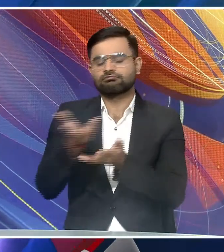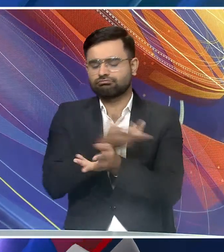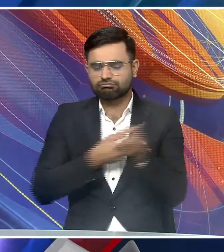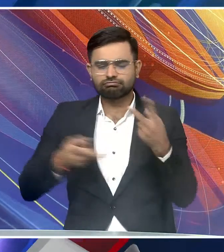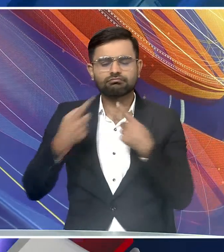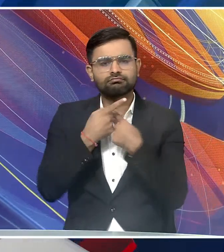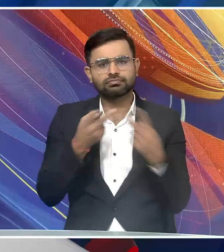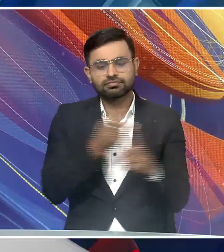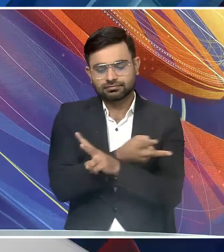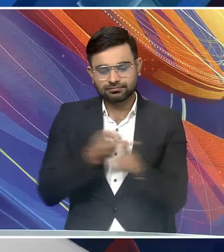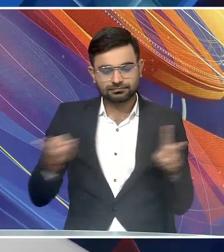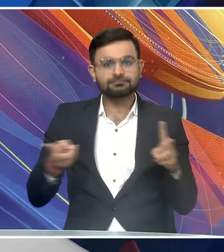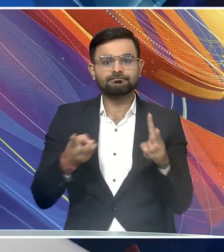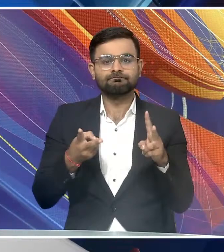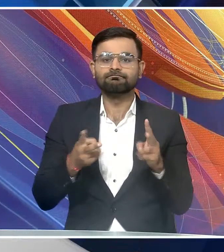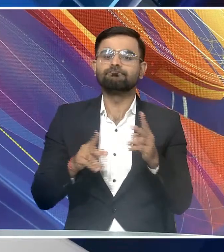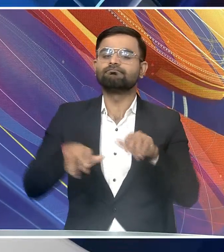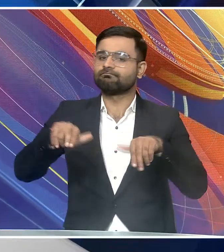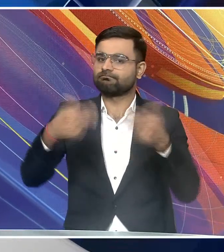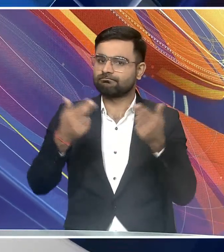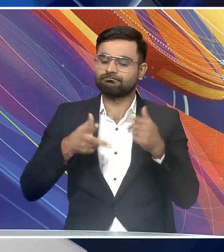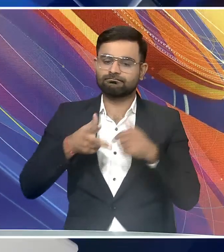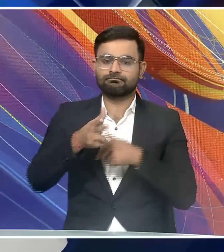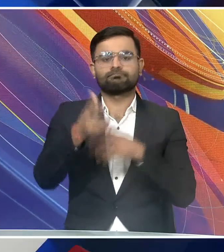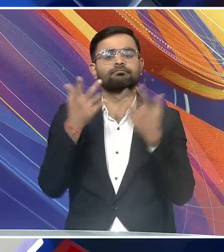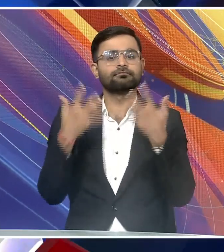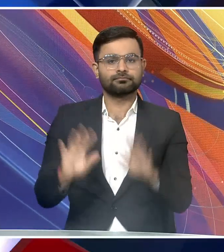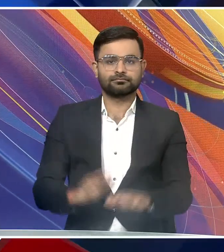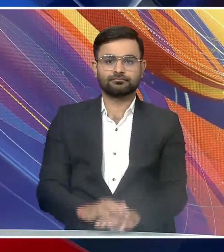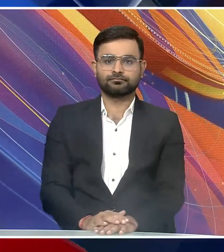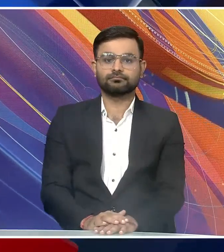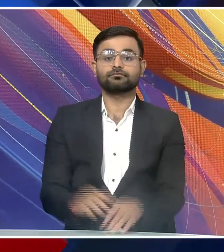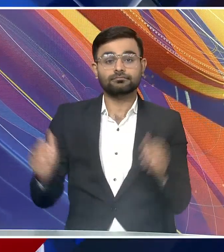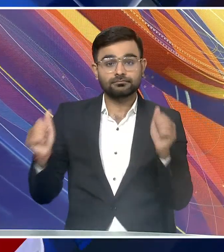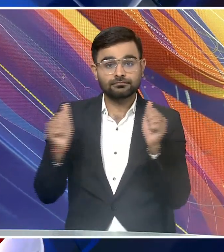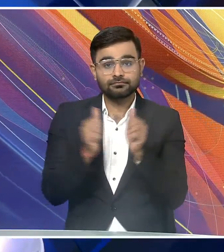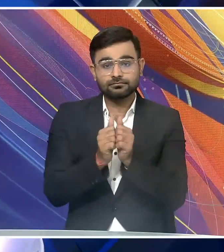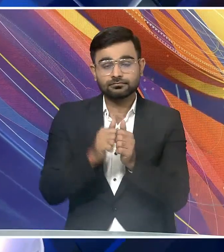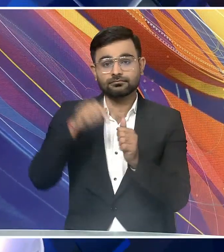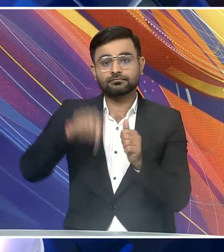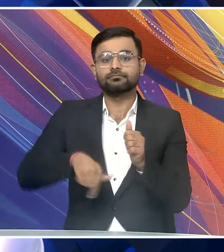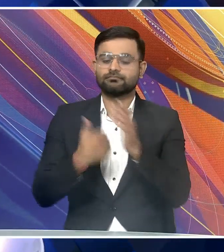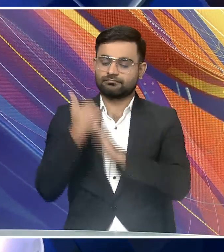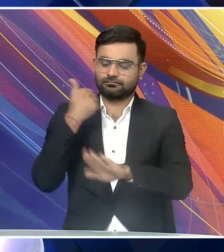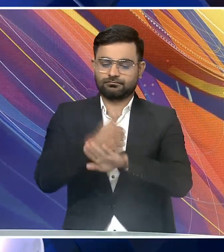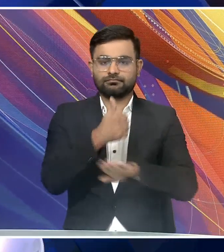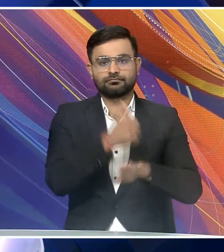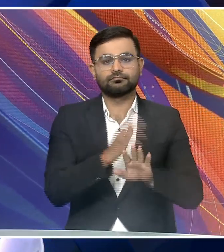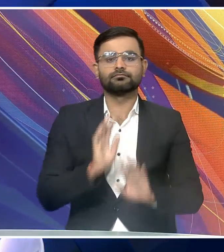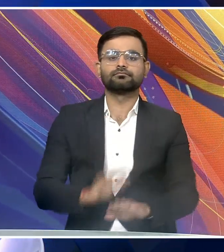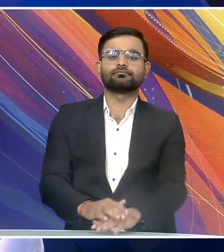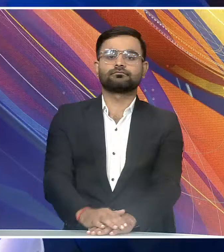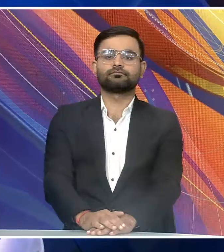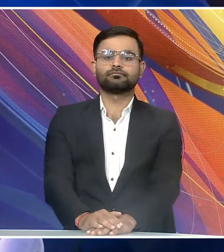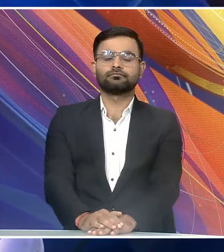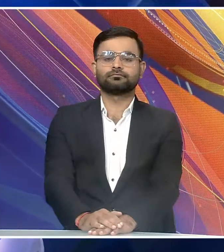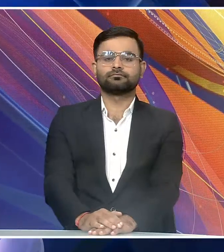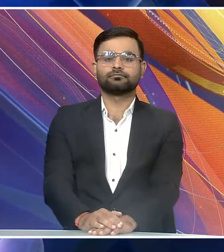विभिन्न परियोजनाओं का वर्चुअली उद्घाटन करेंगी, साथ ही आधारशिला भी रखेंगी।